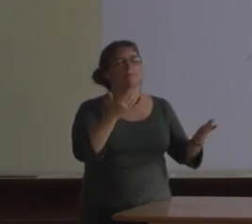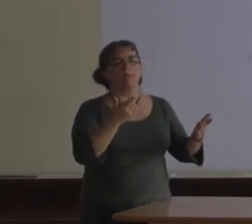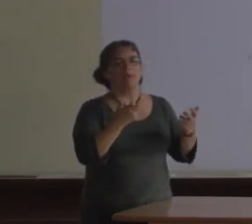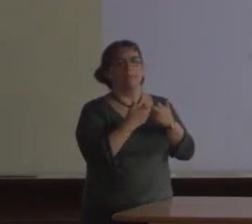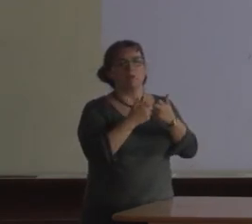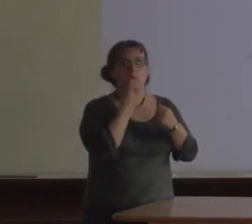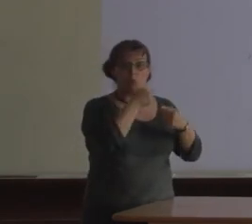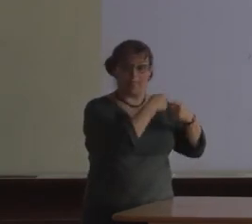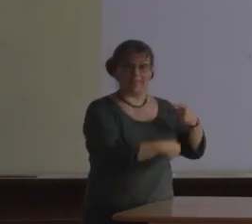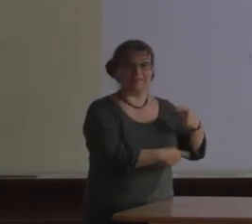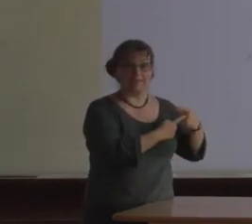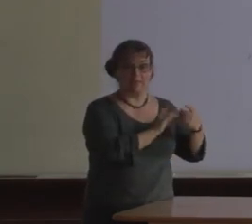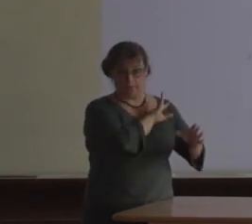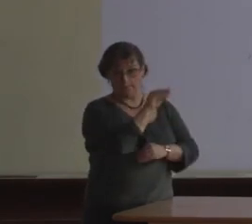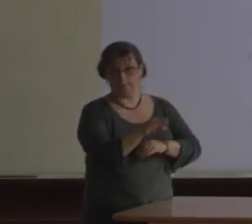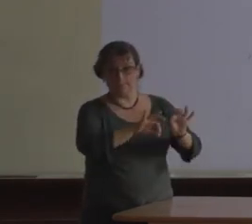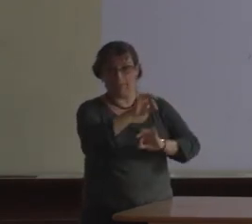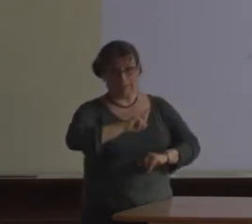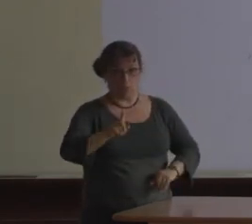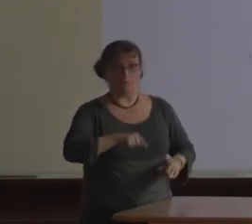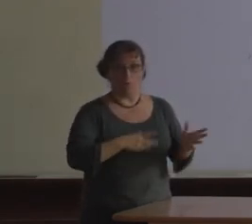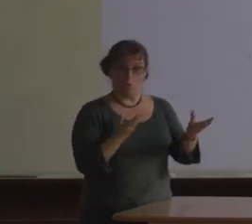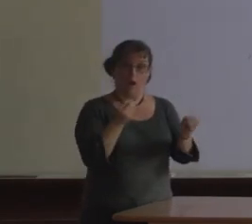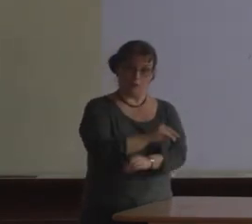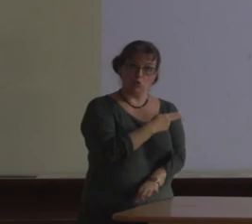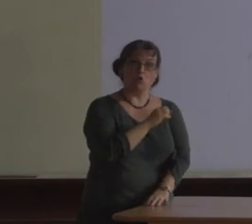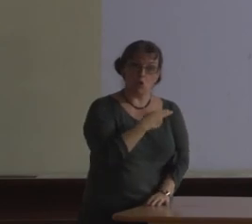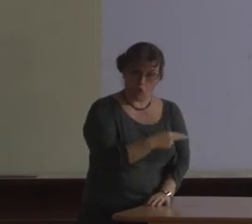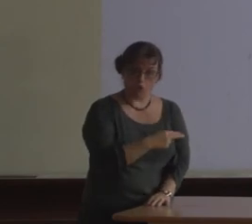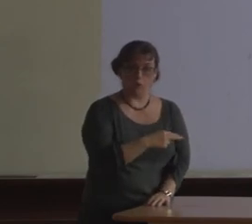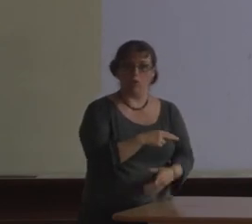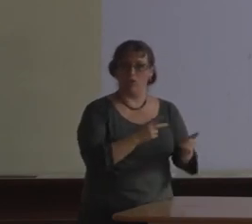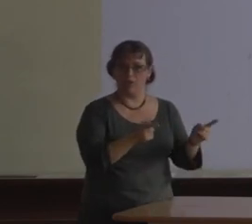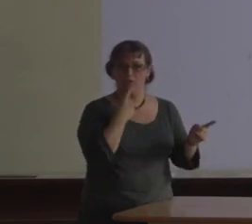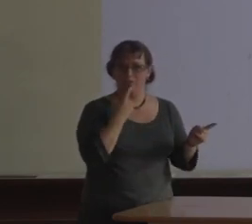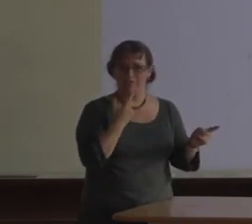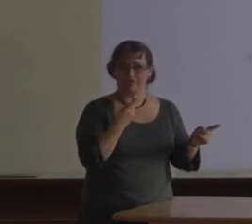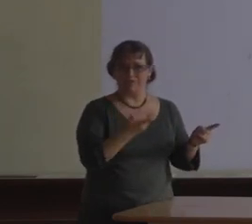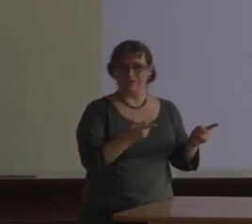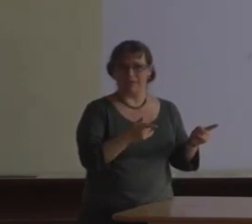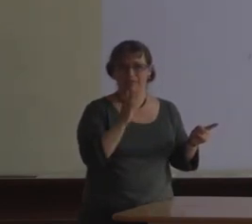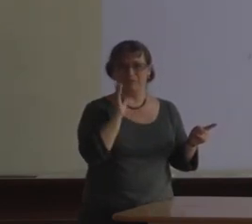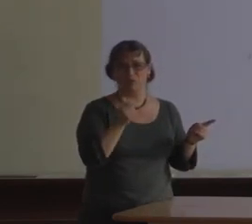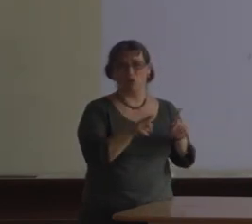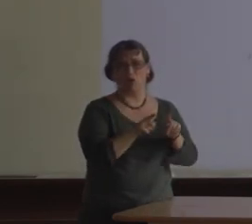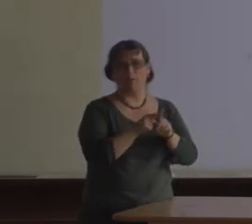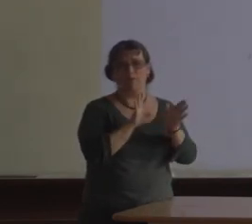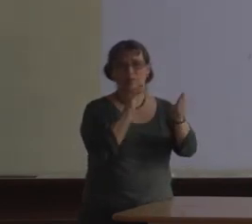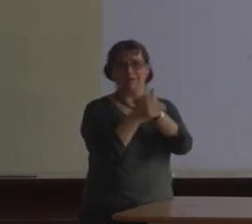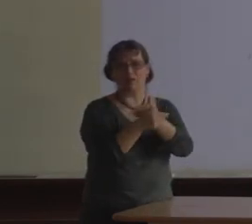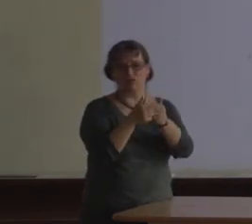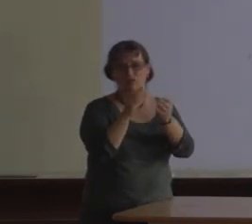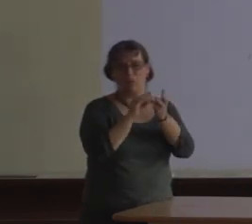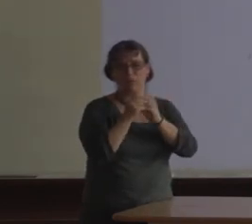passer none, après dans ton test, tu testes c'est none et c'est une initialisation. C'est un peu la même chose pour le cache. Il ne faut pas passer le